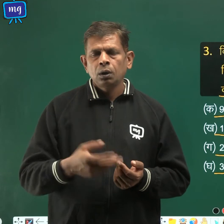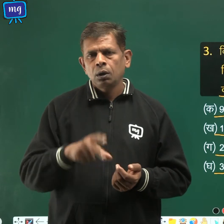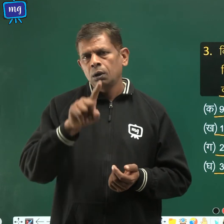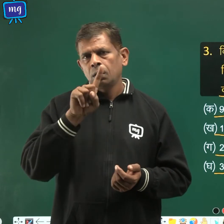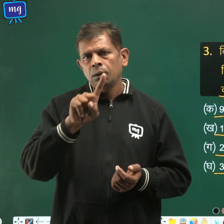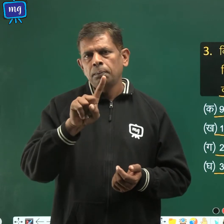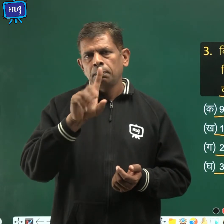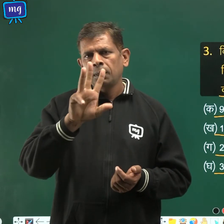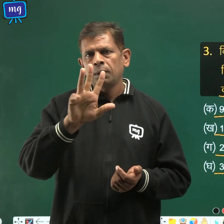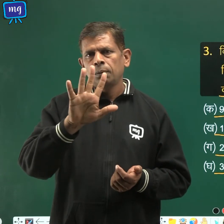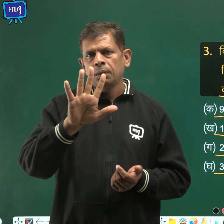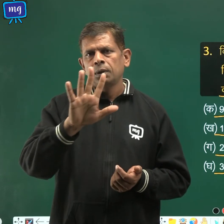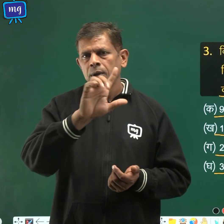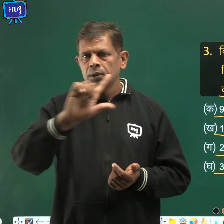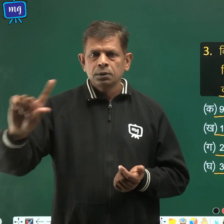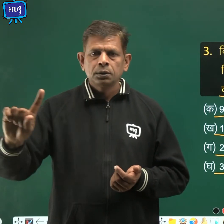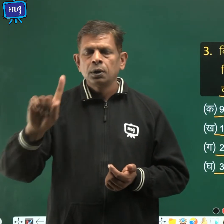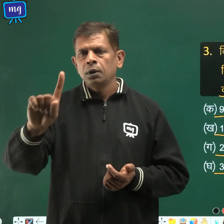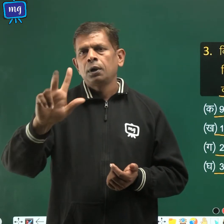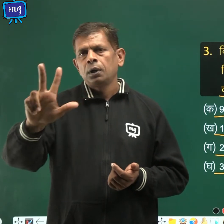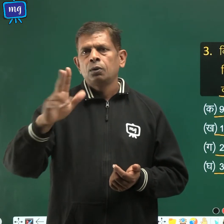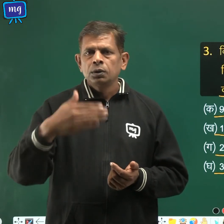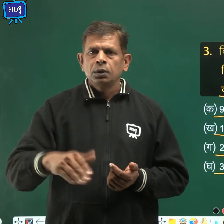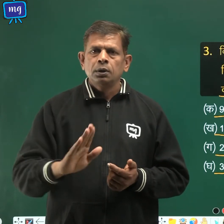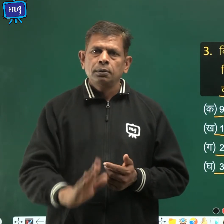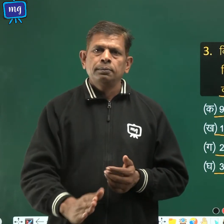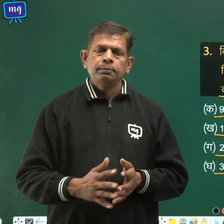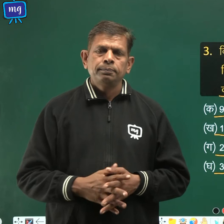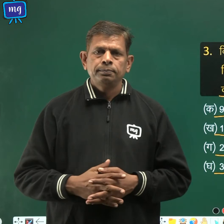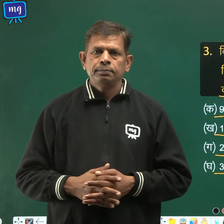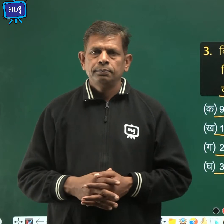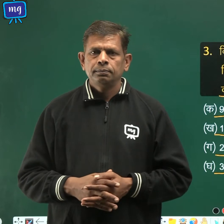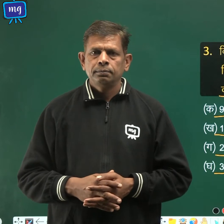15 से 18 प्रति मिनट होती है।